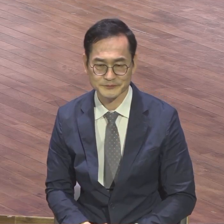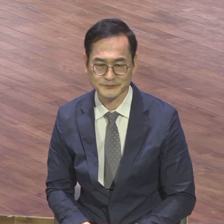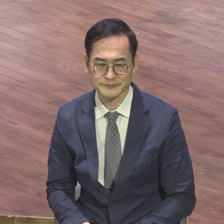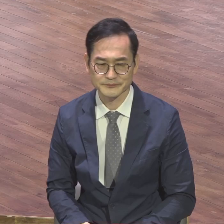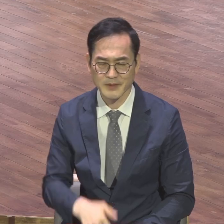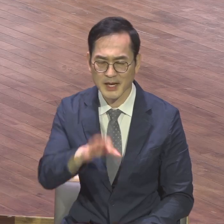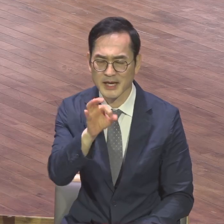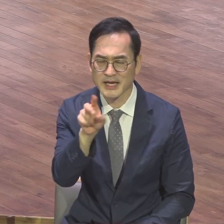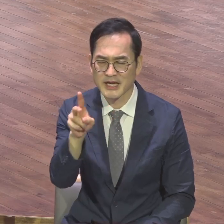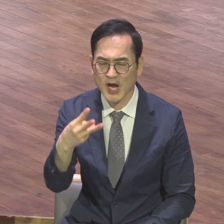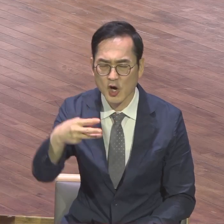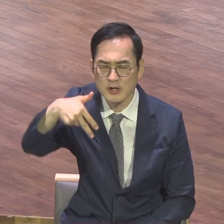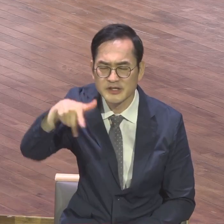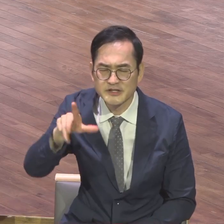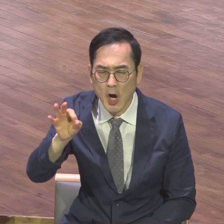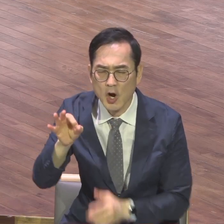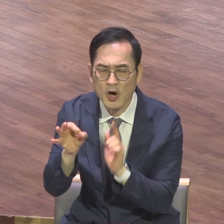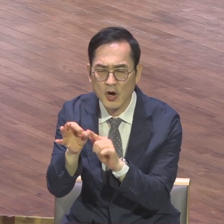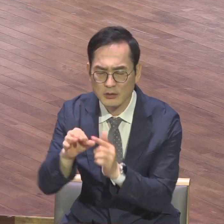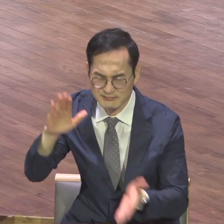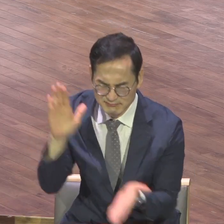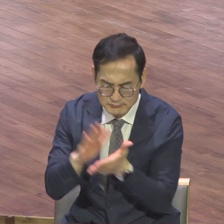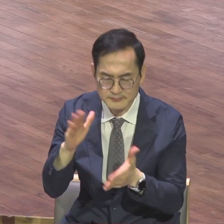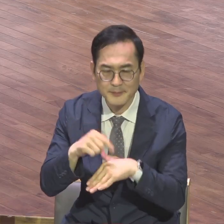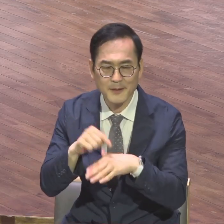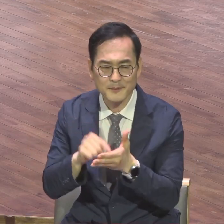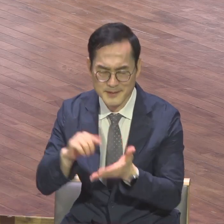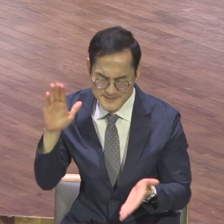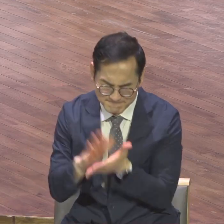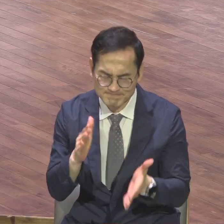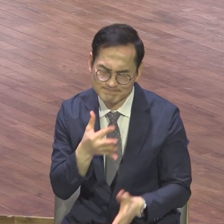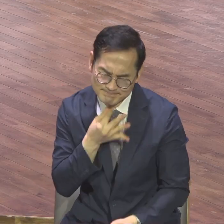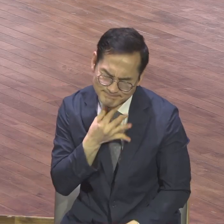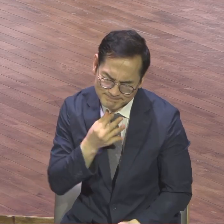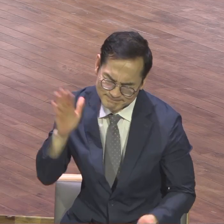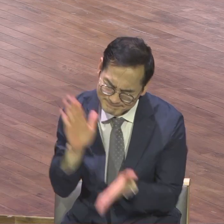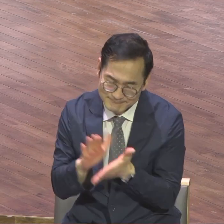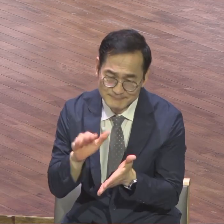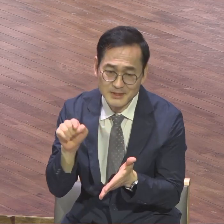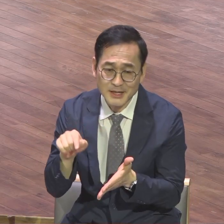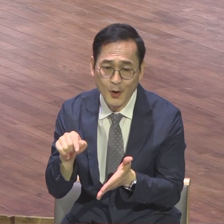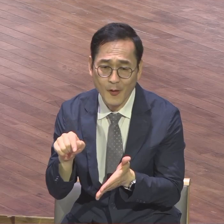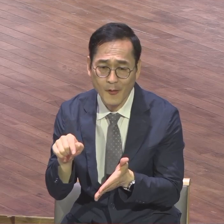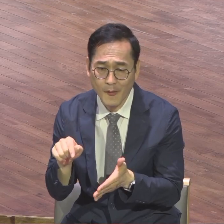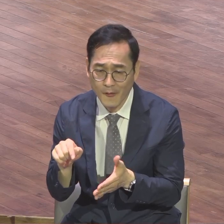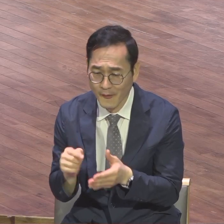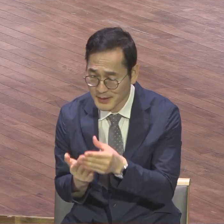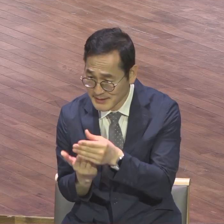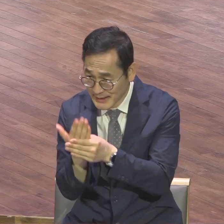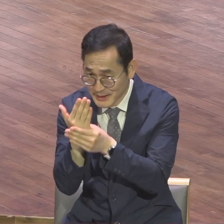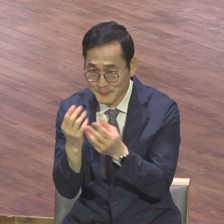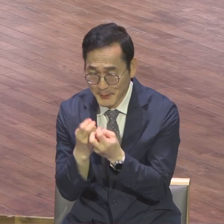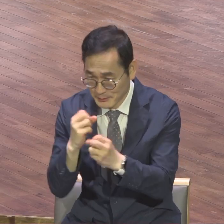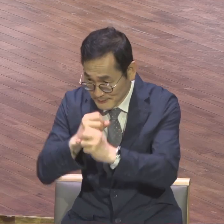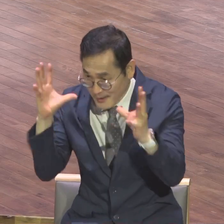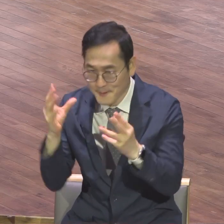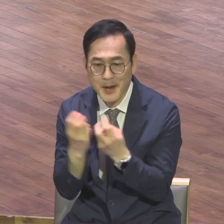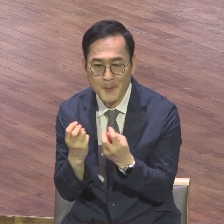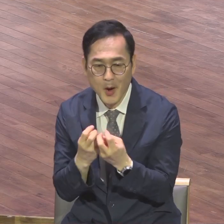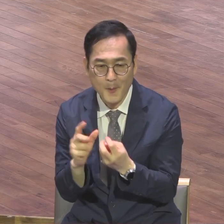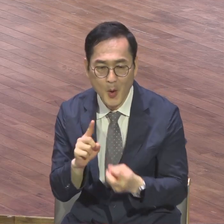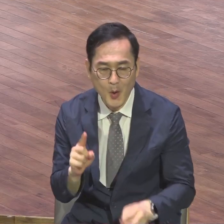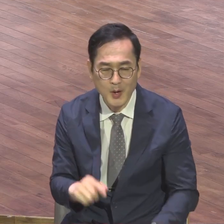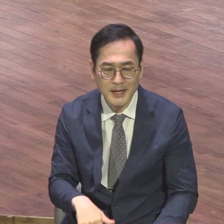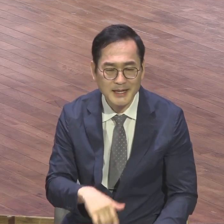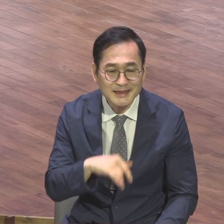열정을 샘솟게 하는 말이 있습니다. 열정을 샘솟게 하는 말이 뭐냐? 나이는 숫자에 불과할